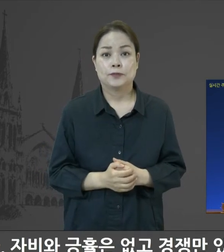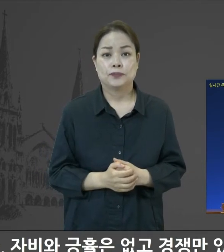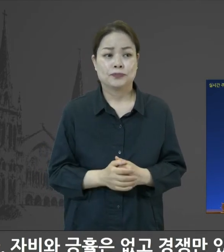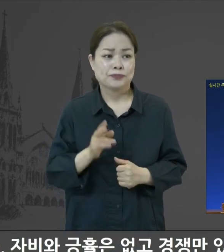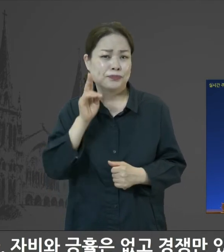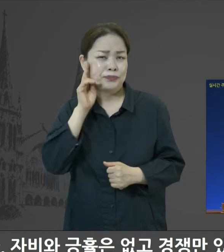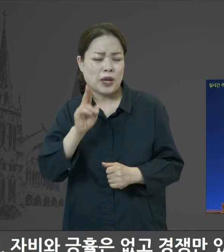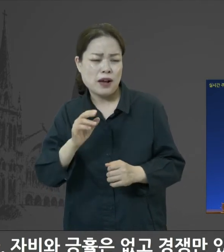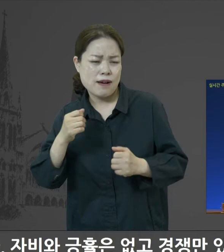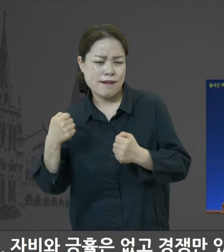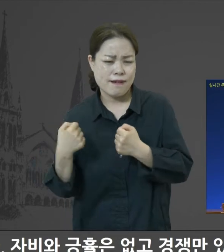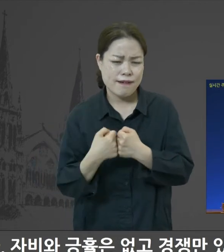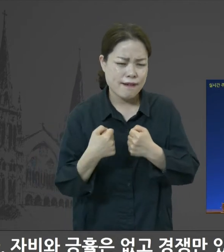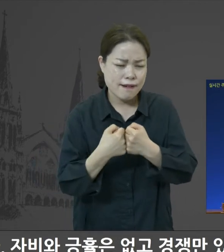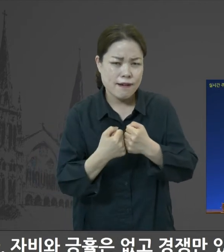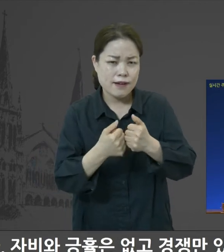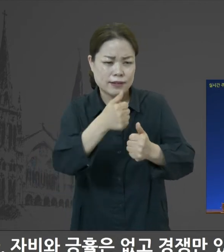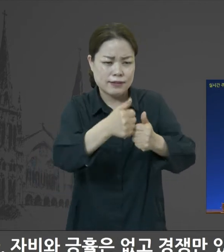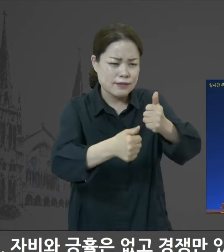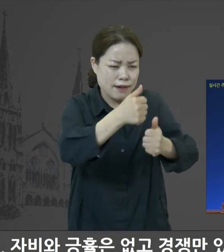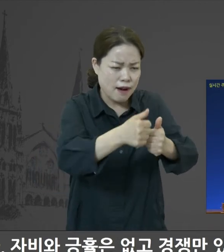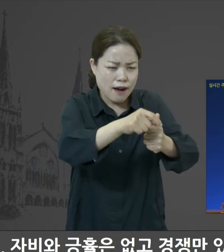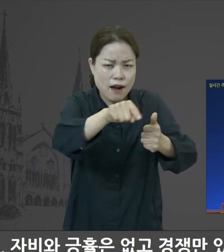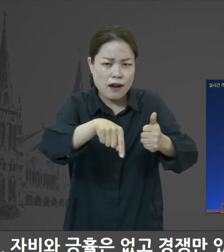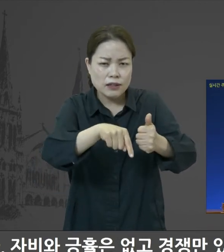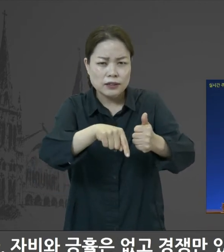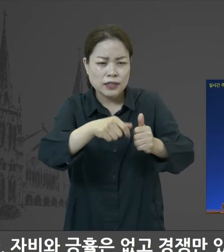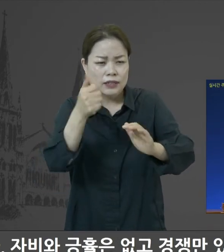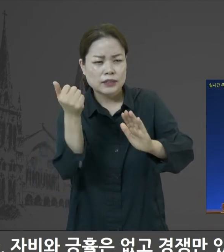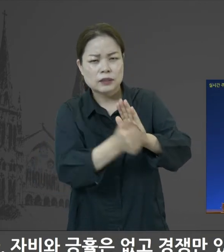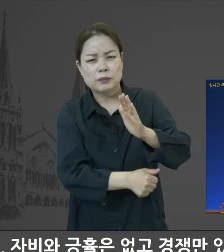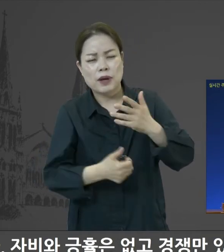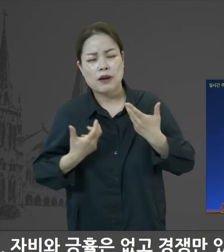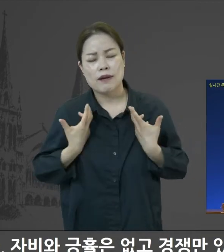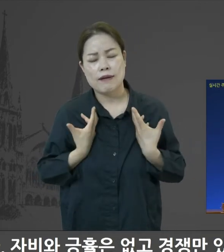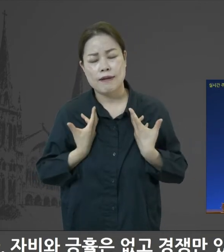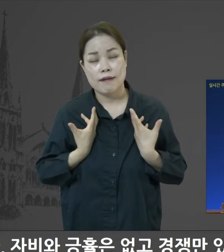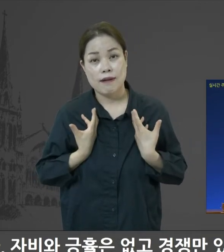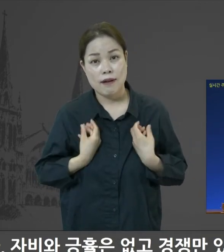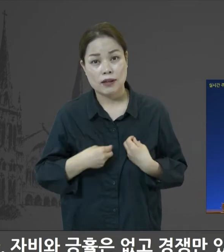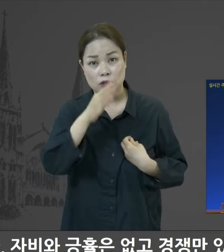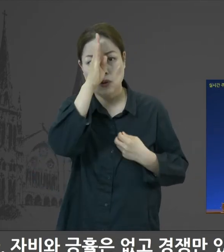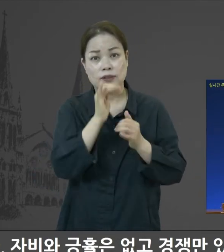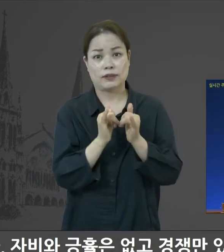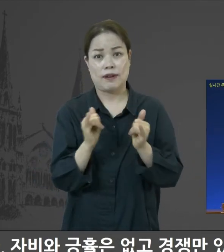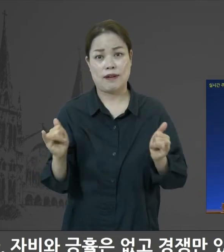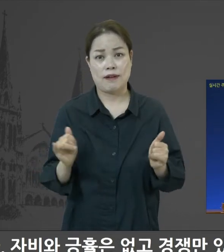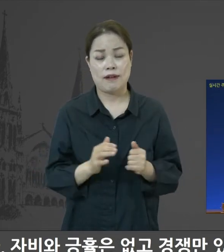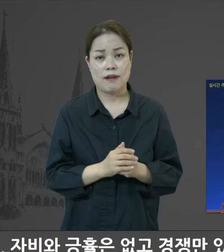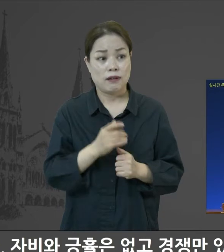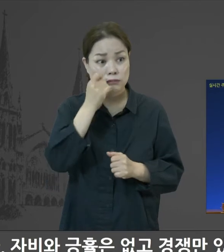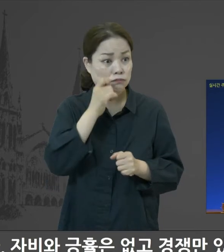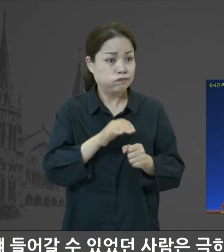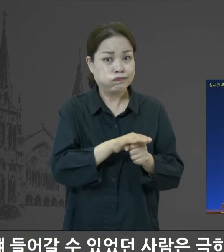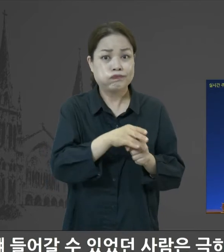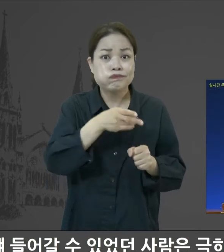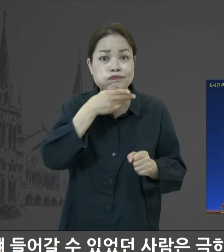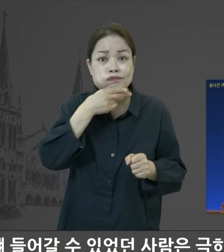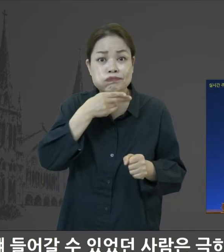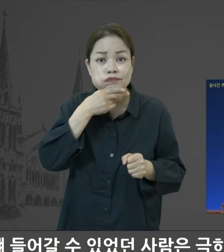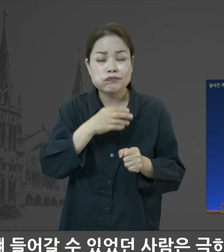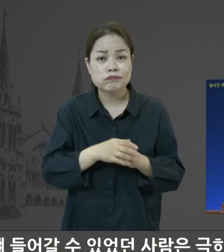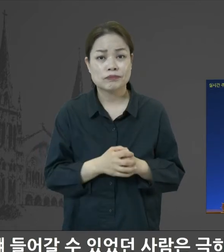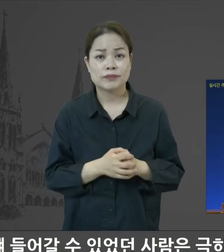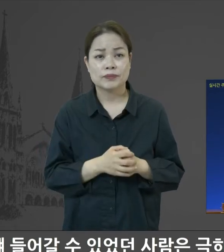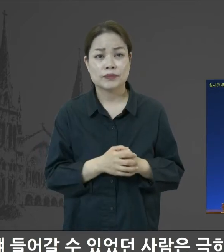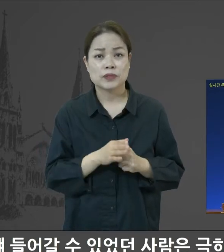치열한 경쟁 속에 들어가지 못한 대부분의 사람들은 실패와 좌절을 맛보아야겠지요. 자비가 없습니다.